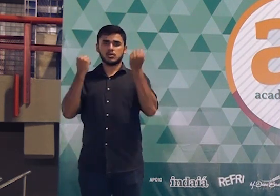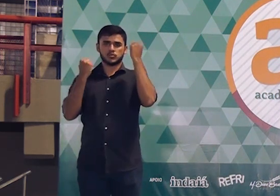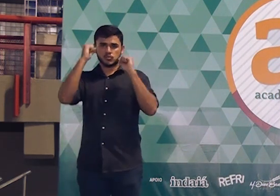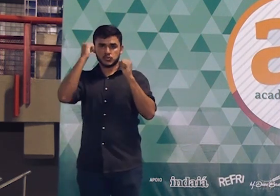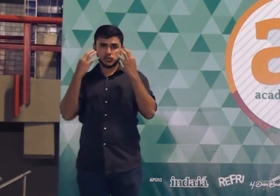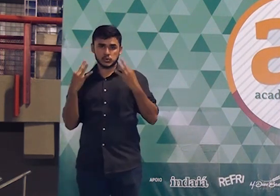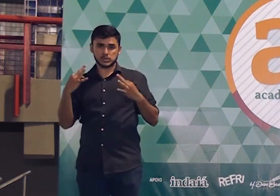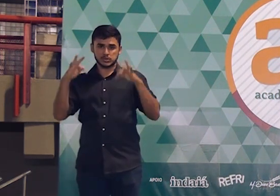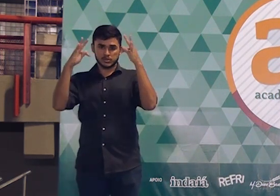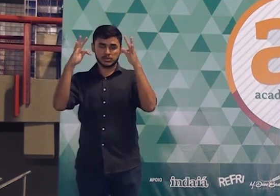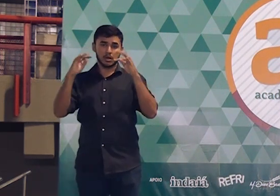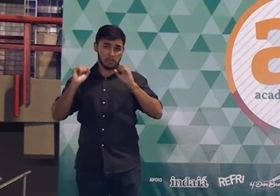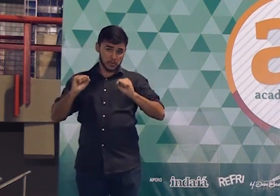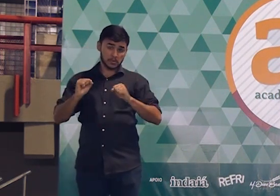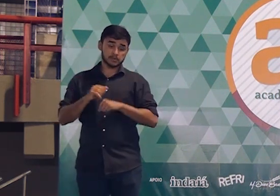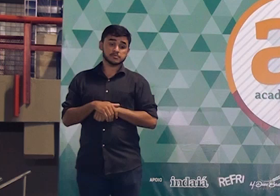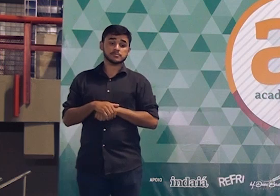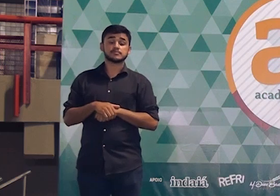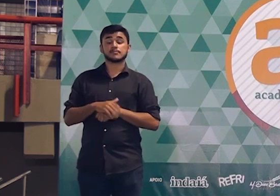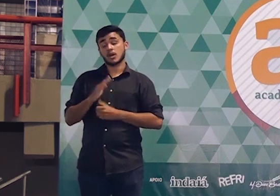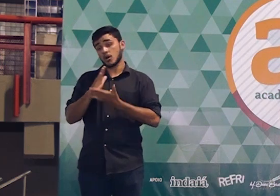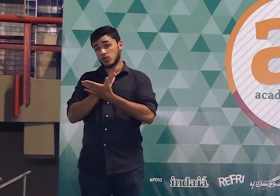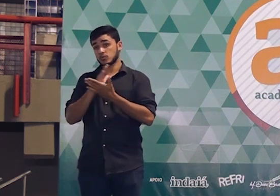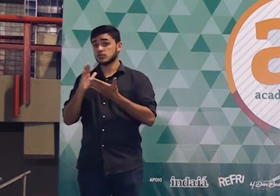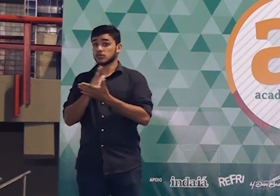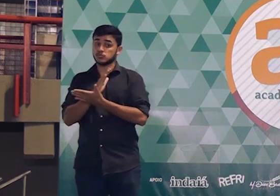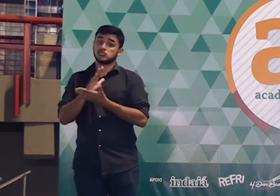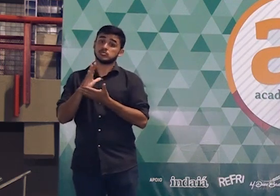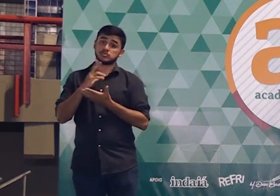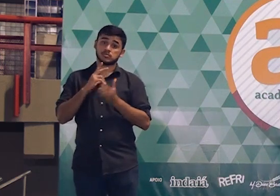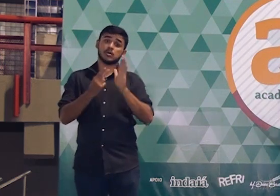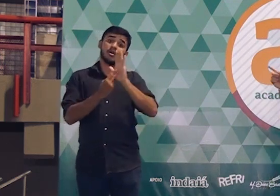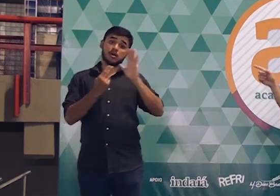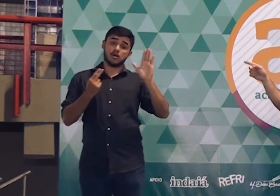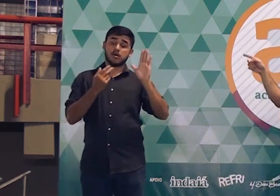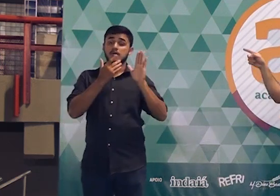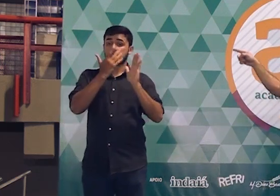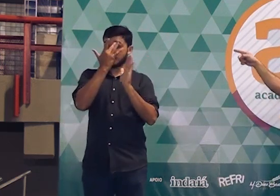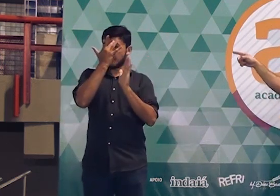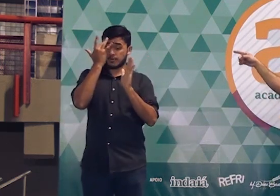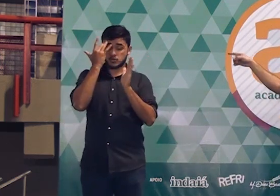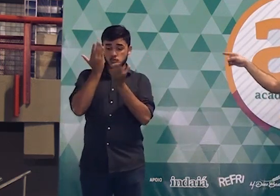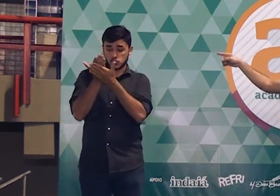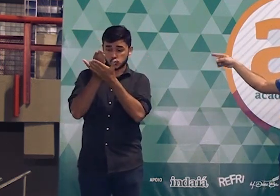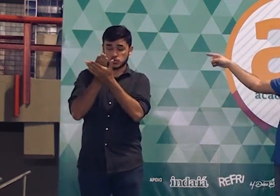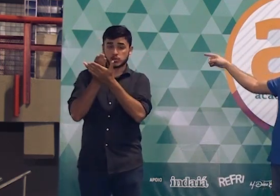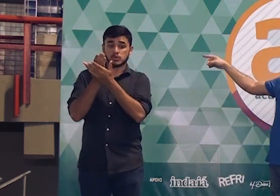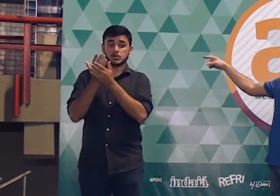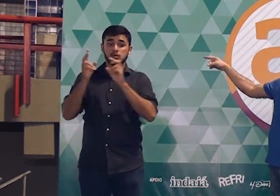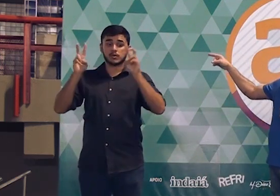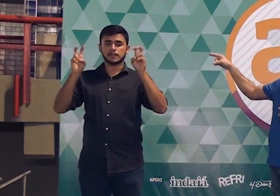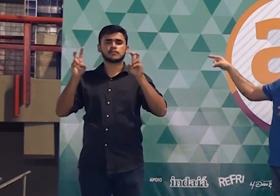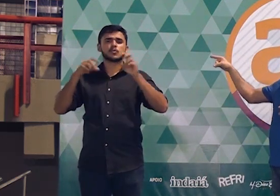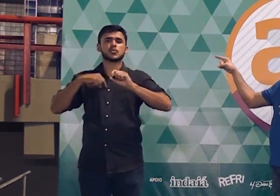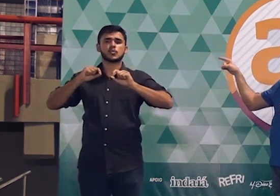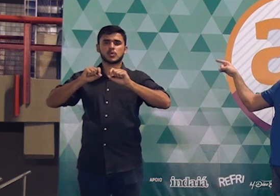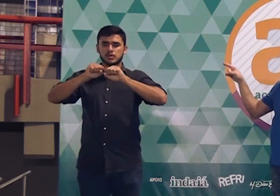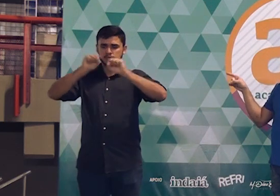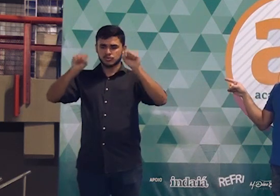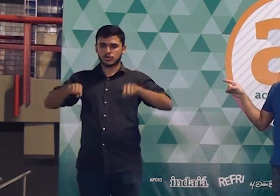Posso? Tem autor, cuidado, hein? Tem autor que fala, baseado no uso de